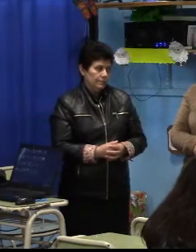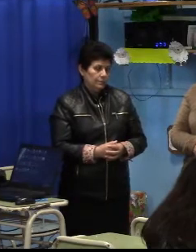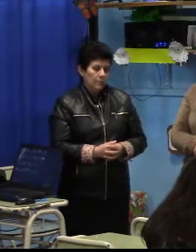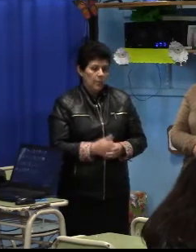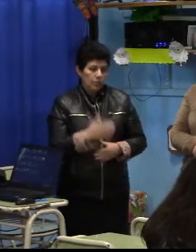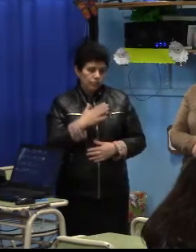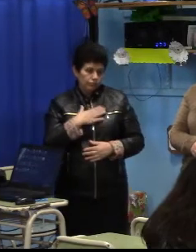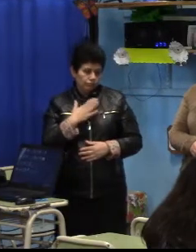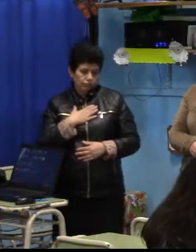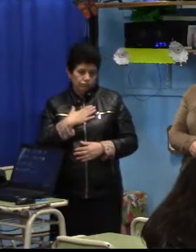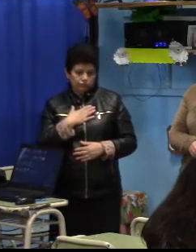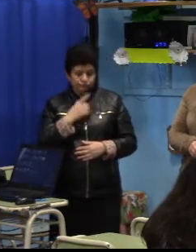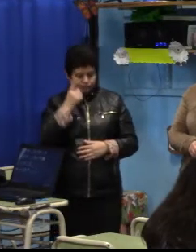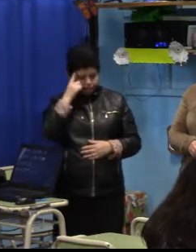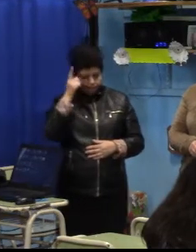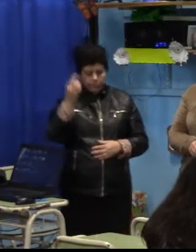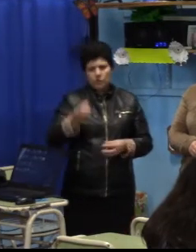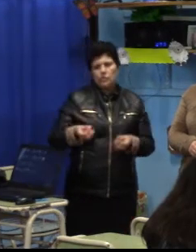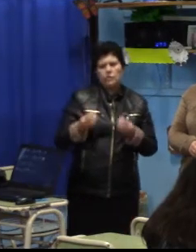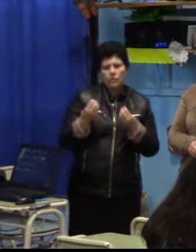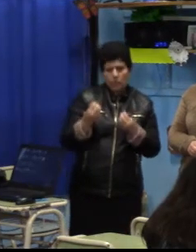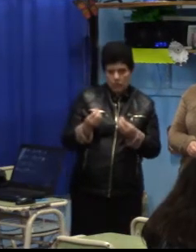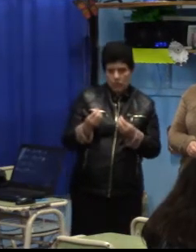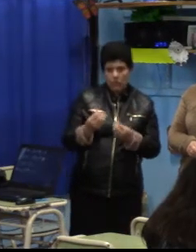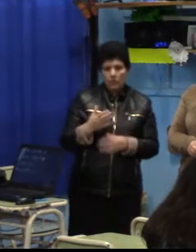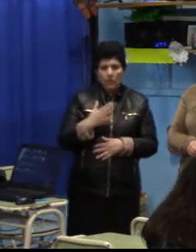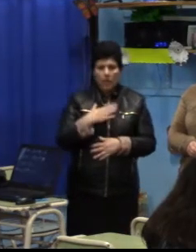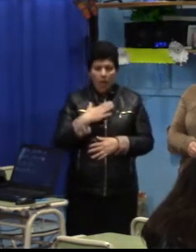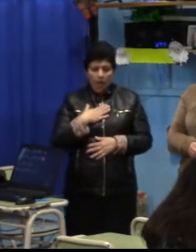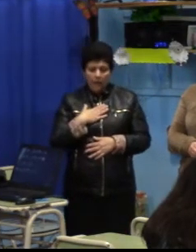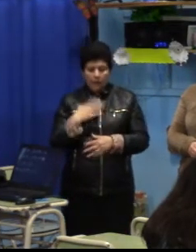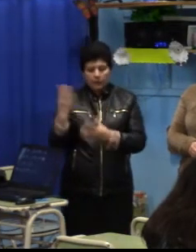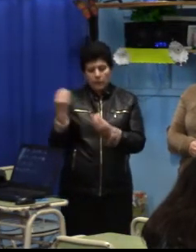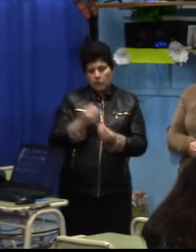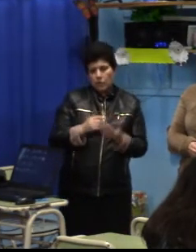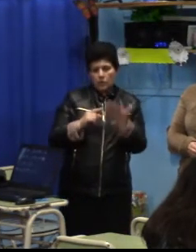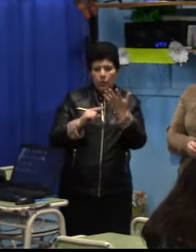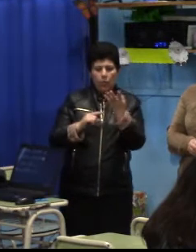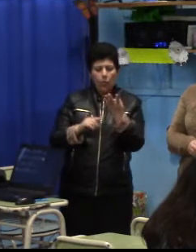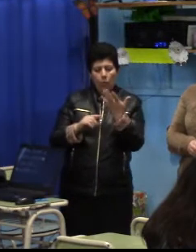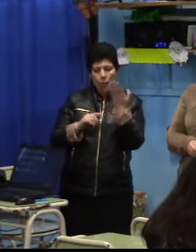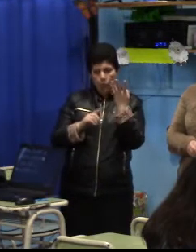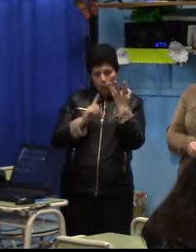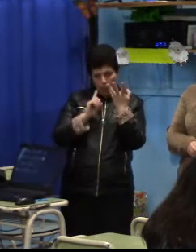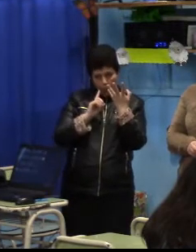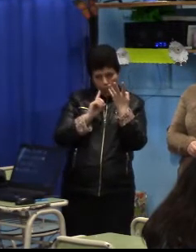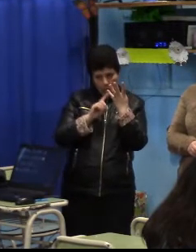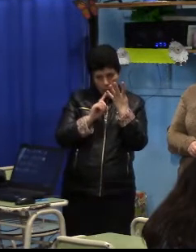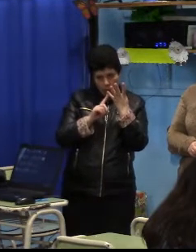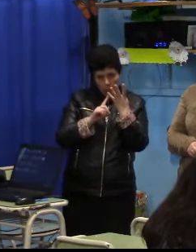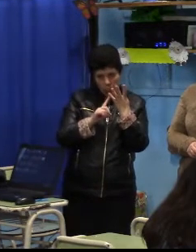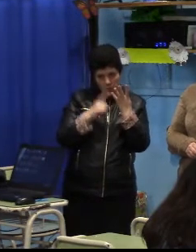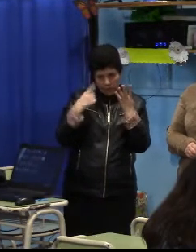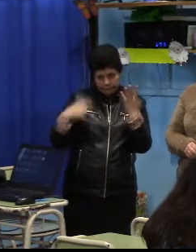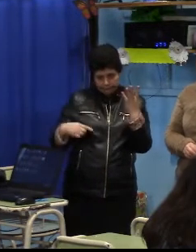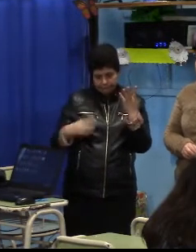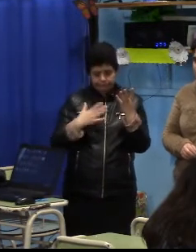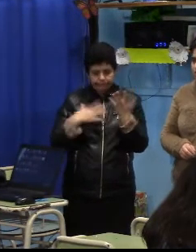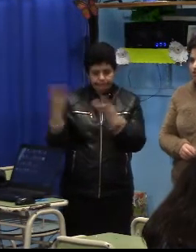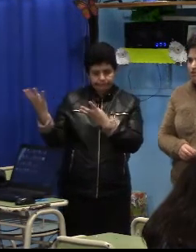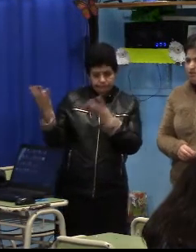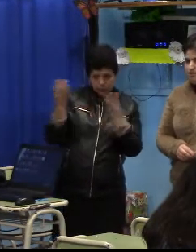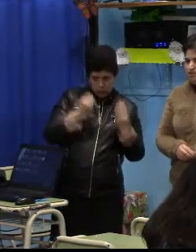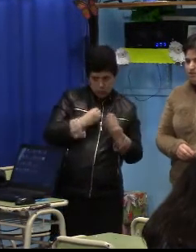Bueno, yo creo que hay, a mí me sirvieron cuatro cosas para superarme en la